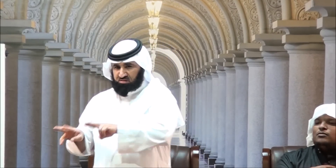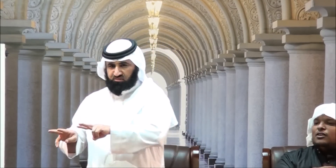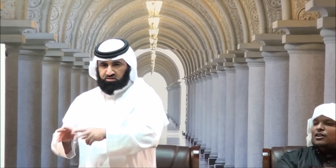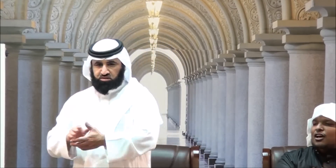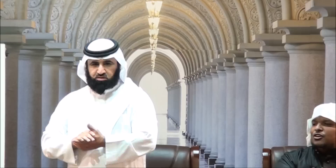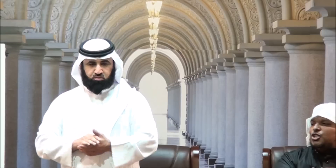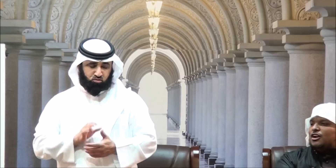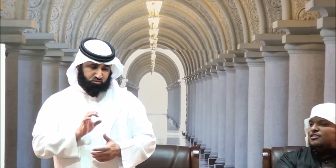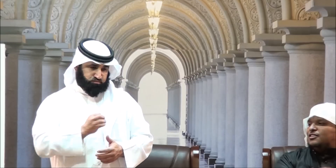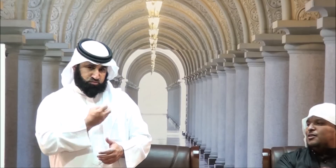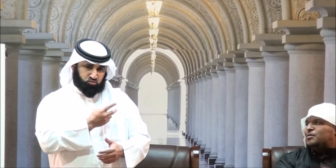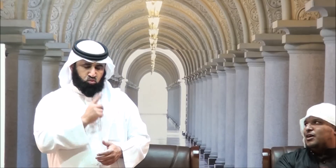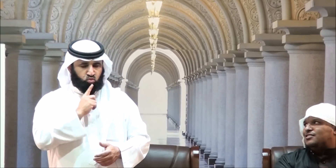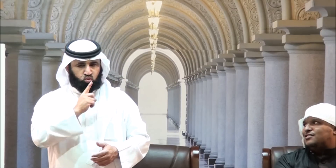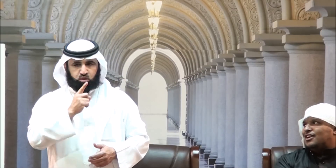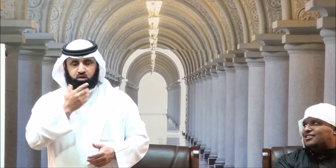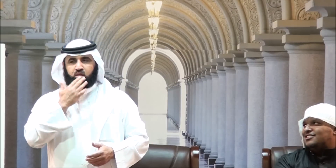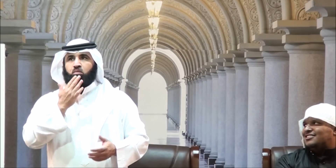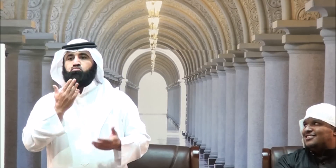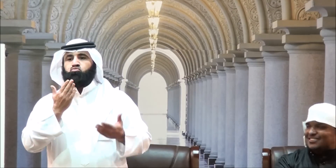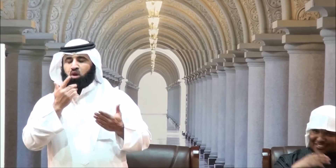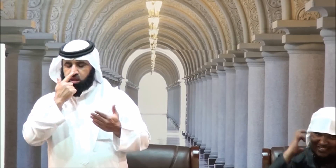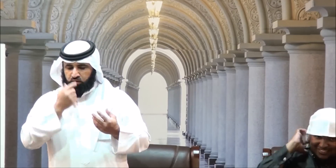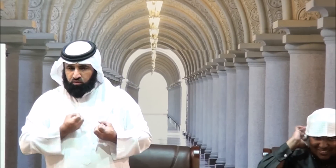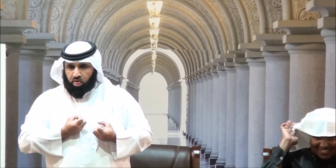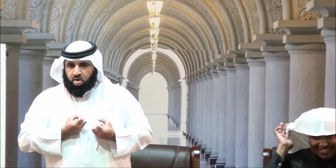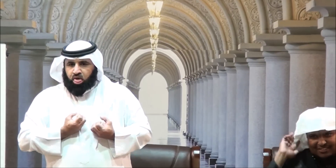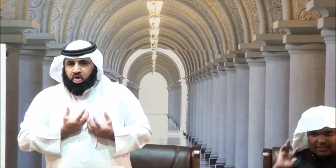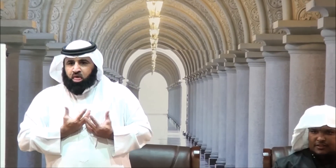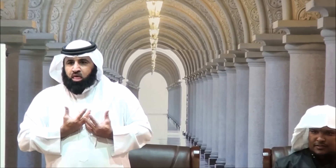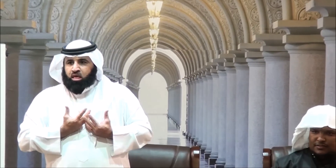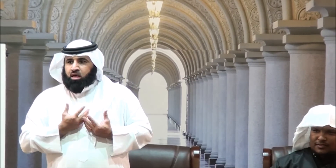قال الحمد لله انشرح صدري من بعد الصلاة.